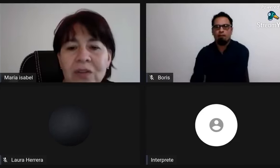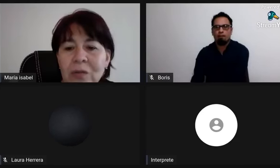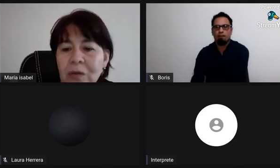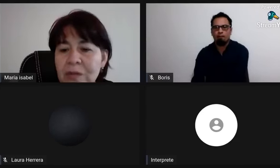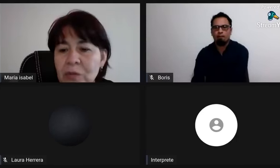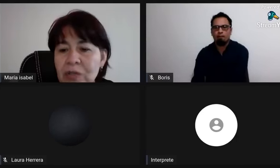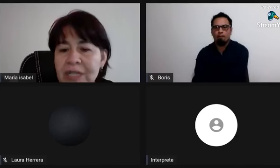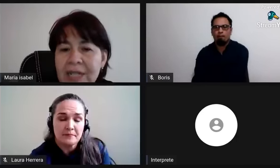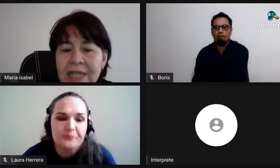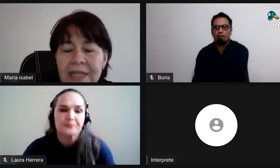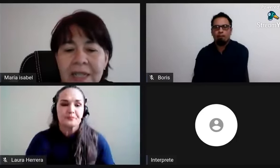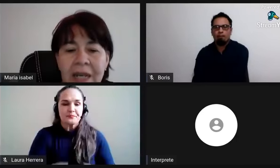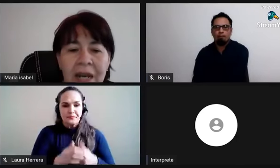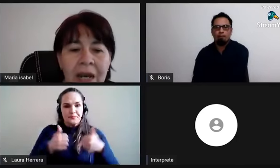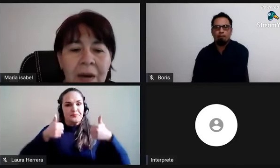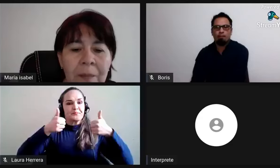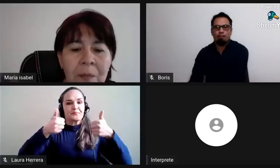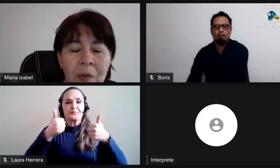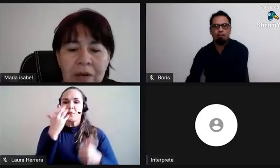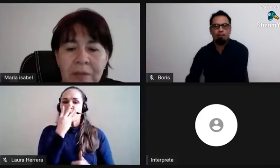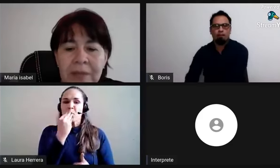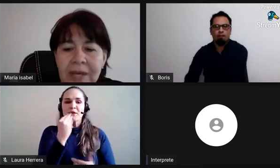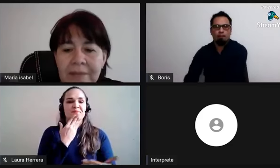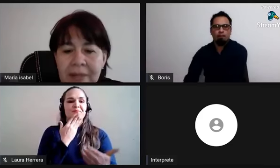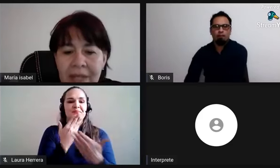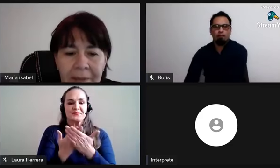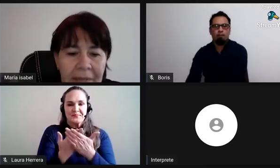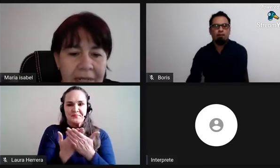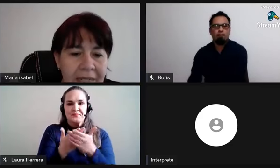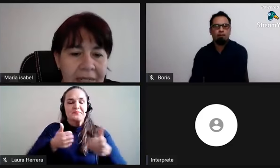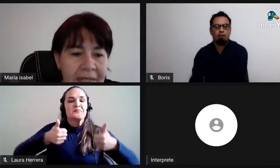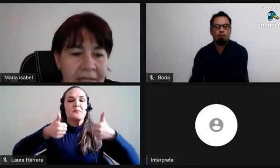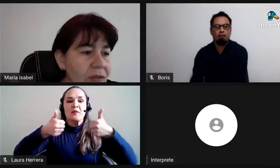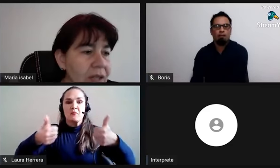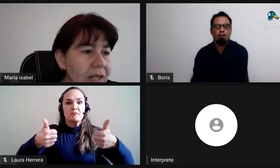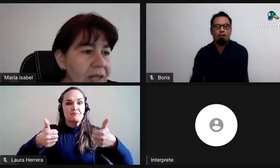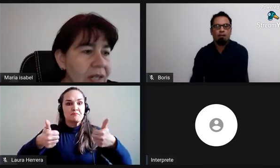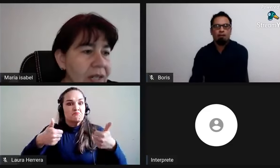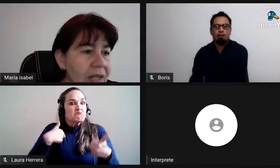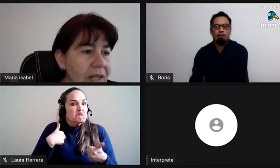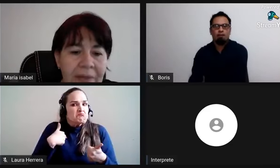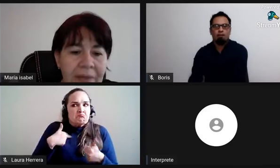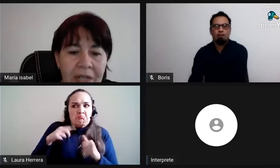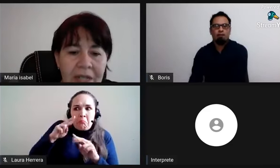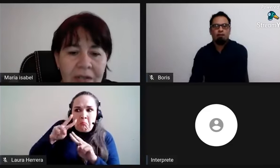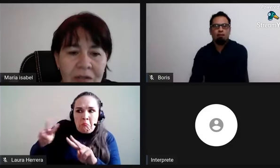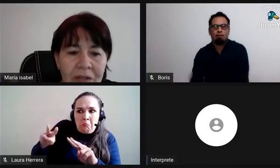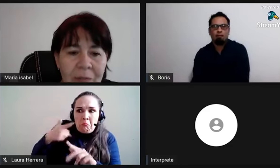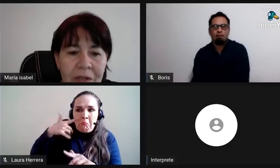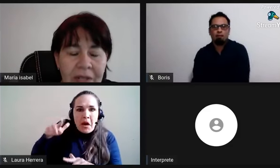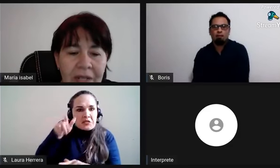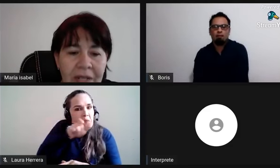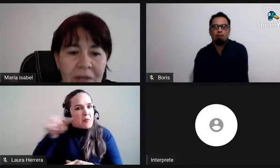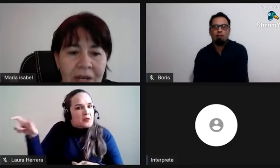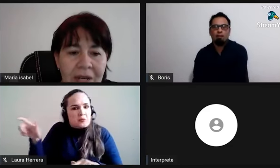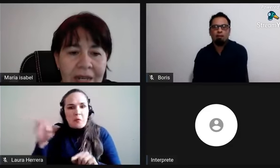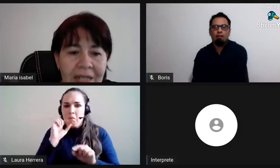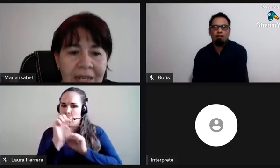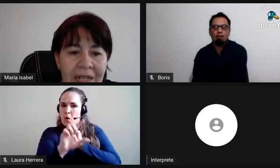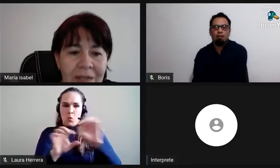Perfecto, Boris, muchas gracias. Bueno, bien, parece ser que no tenemos más preguntas, entonces pues queremos